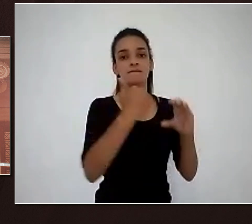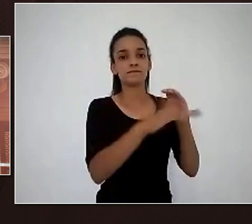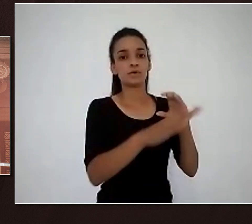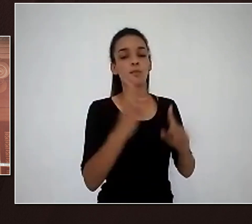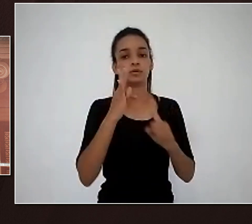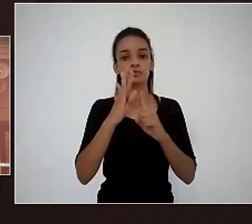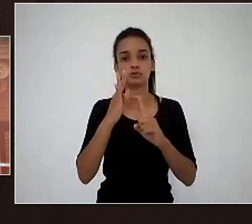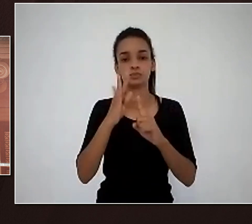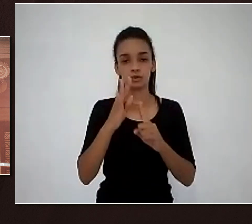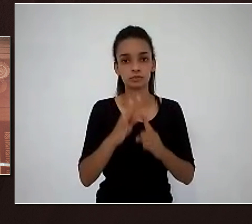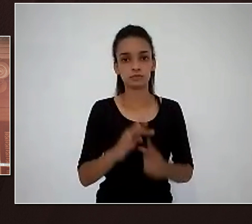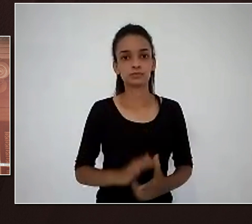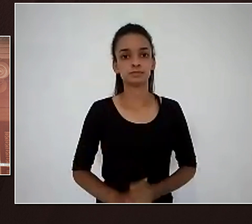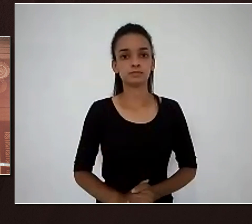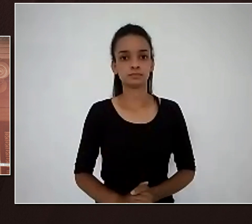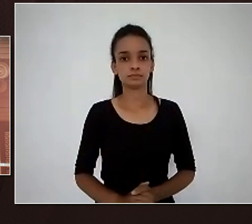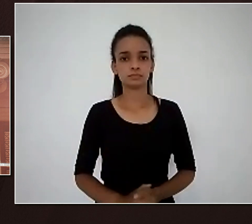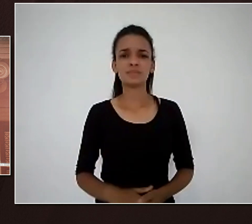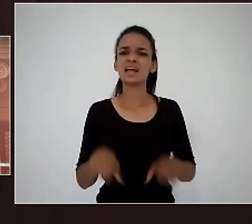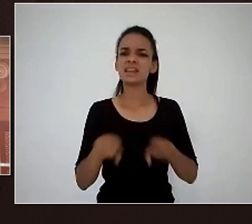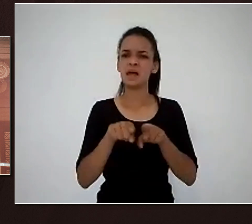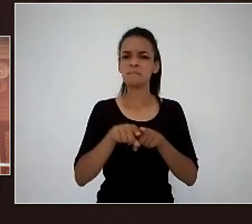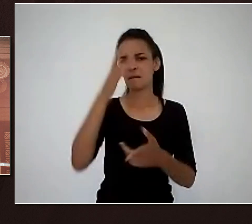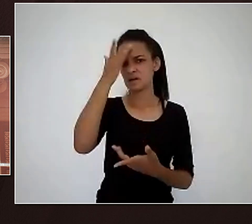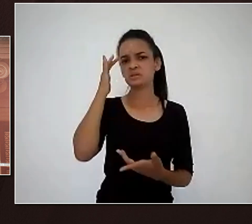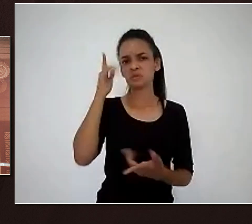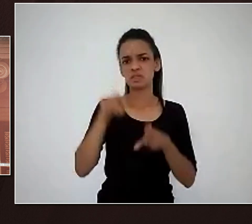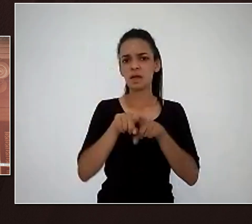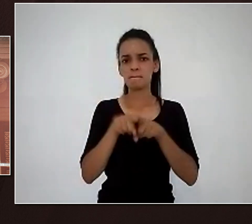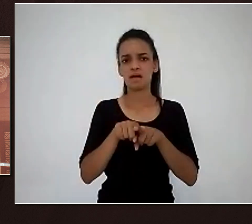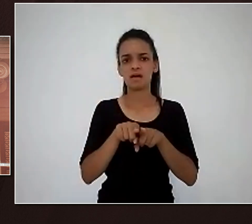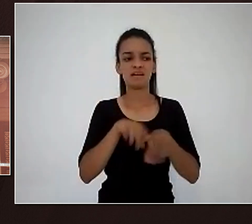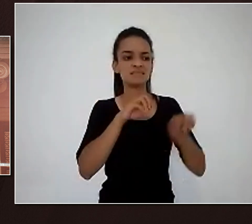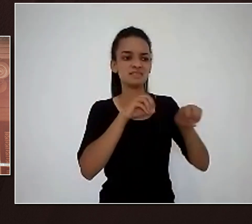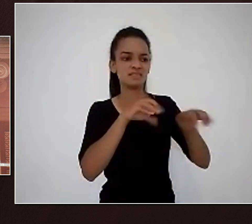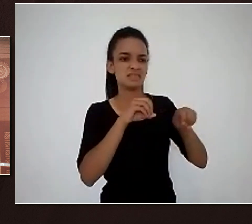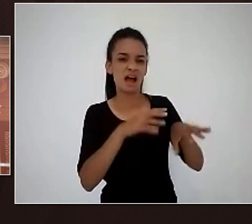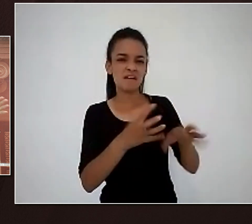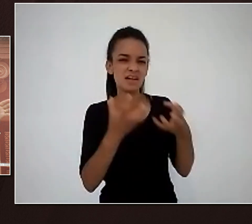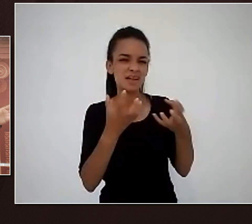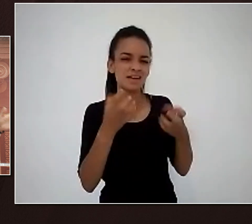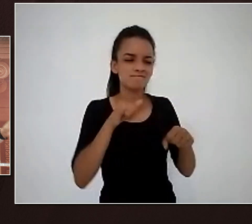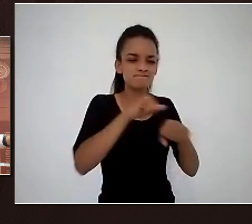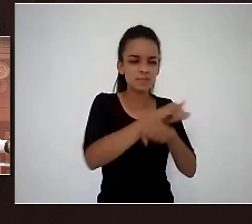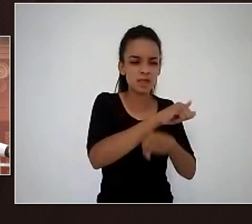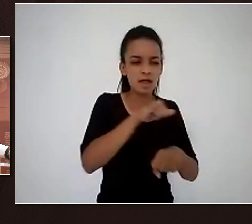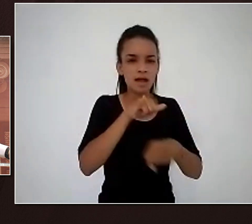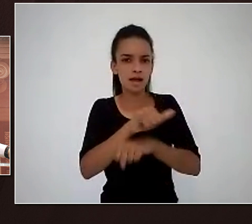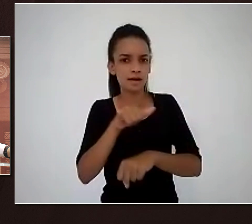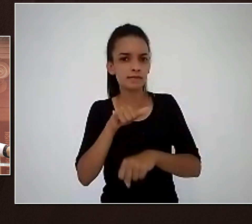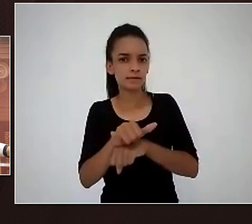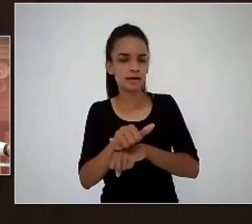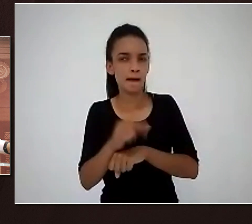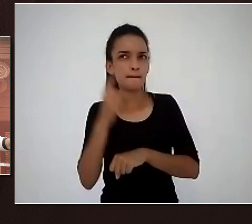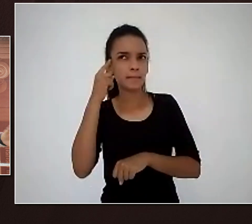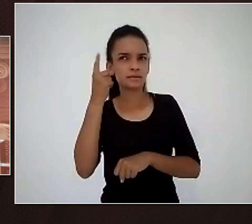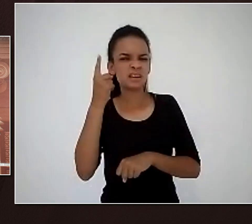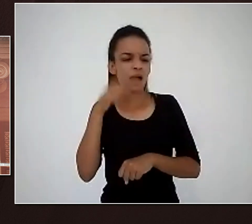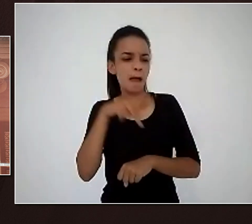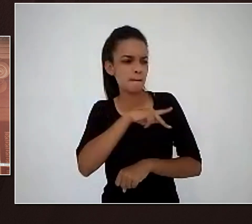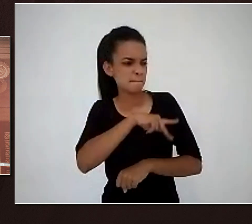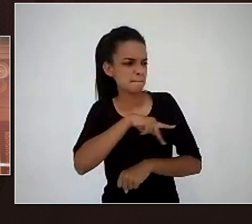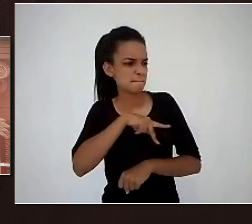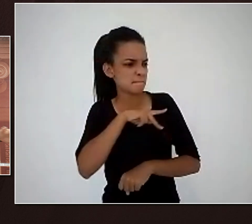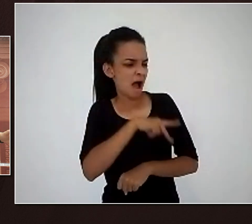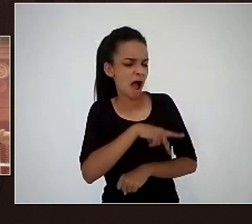por intentos gananciosos, porque eles viram que, puxa, Paulo conseguiu tanta gente,